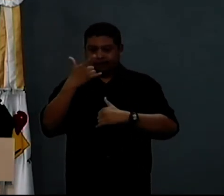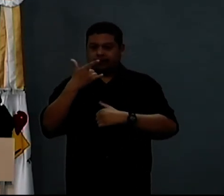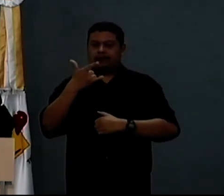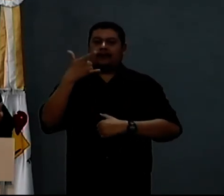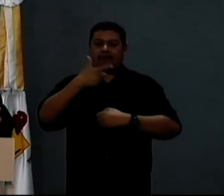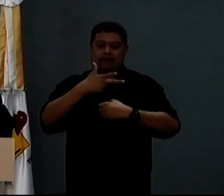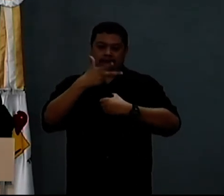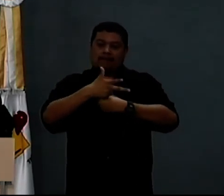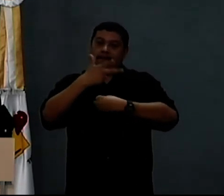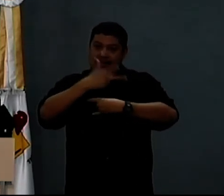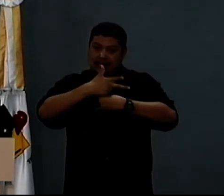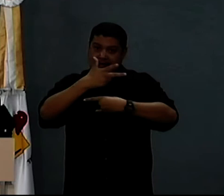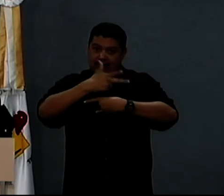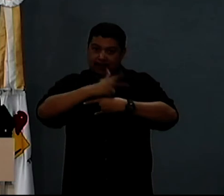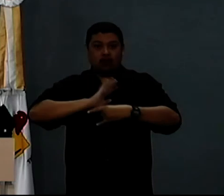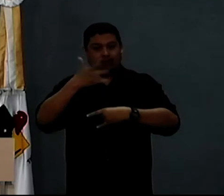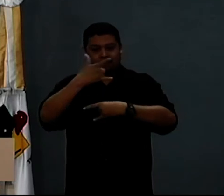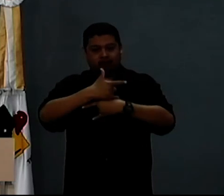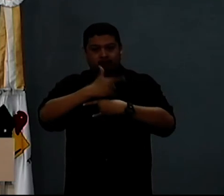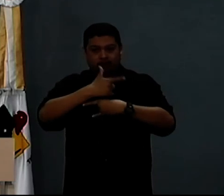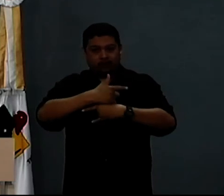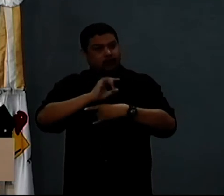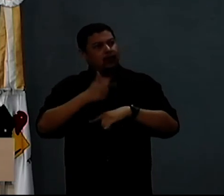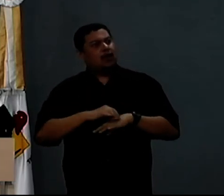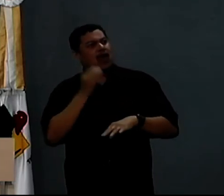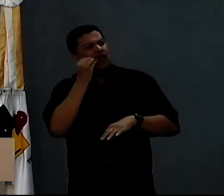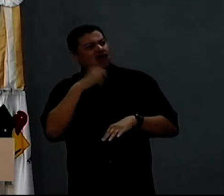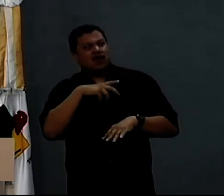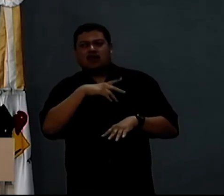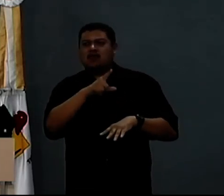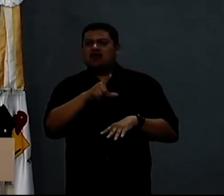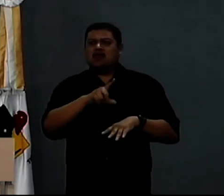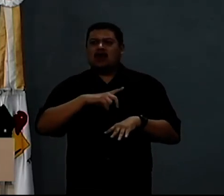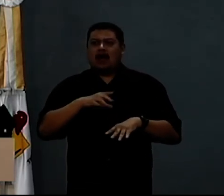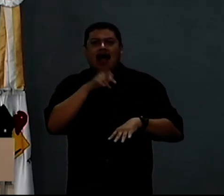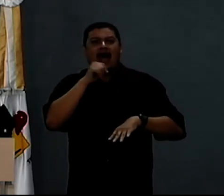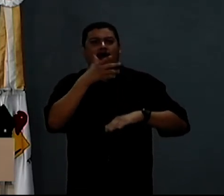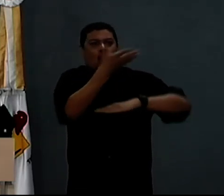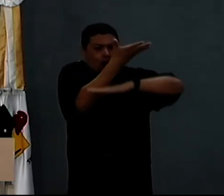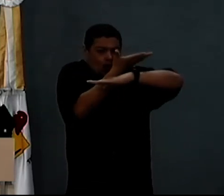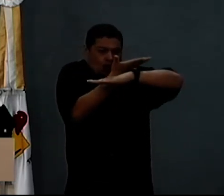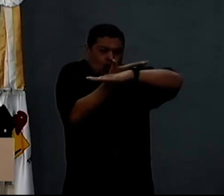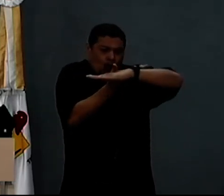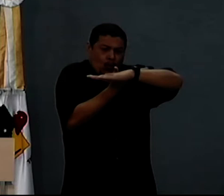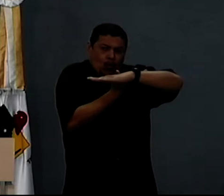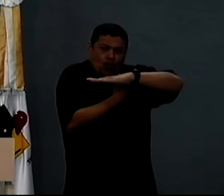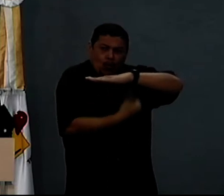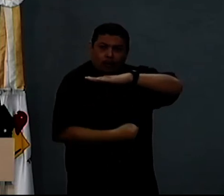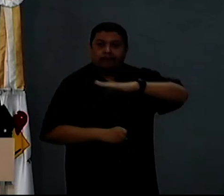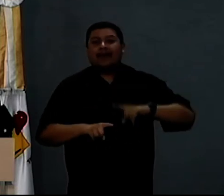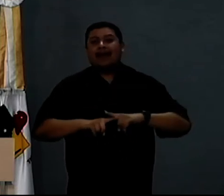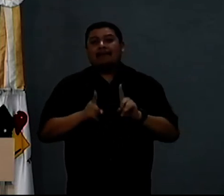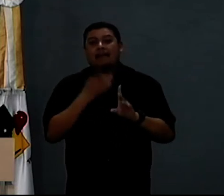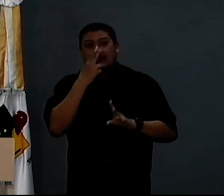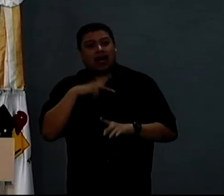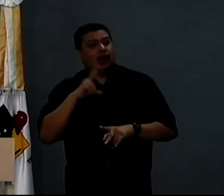toda a compactação, né? Foi molhado, foi feito alguma drenagem que tinha que ser feita também, porém, simplesmente caiu no